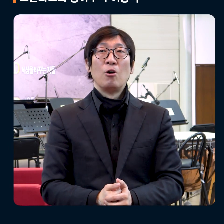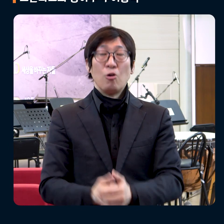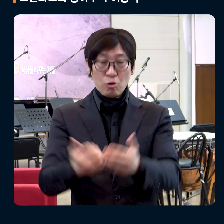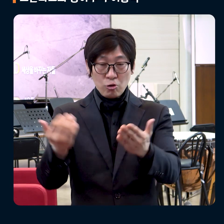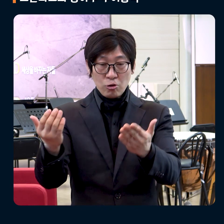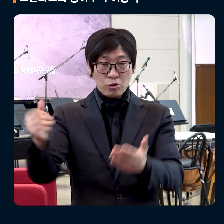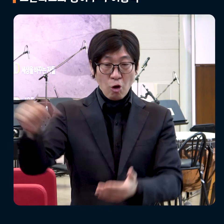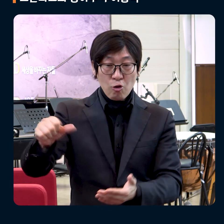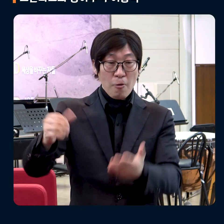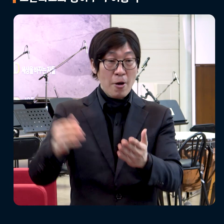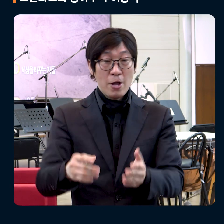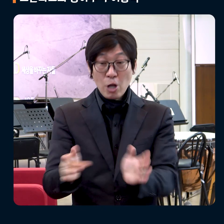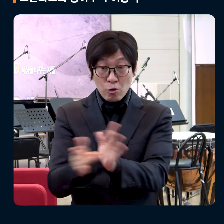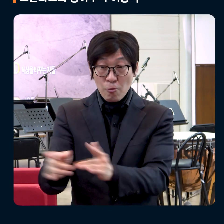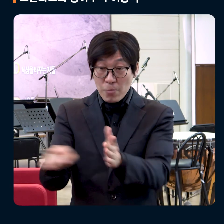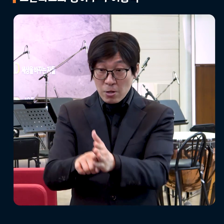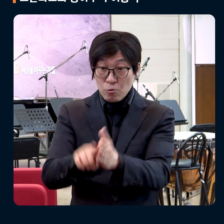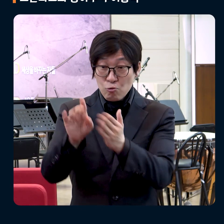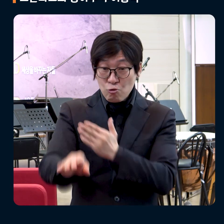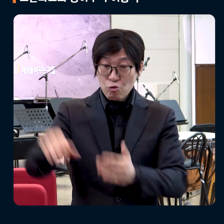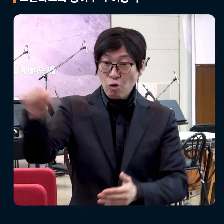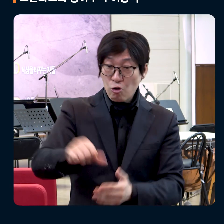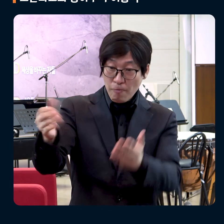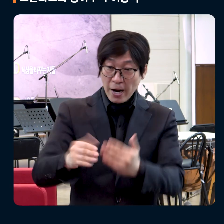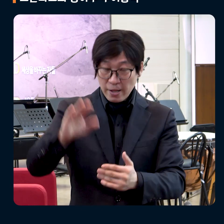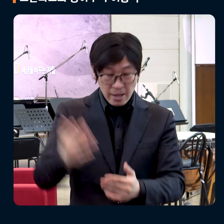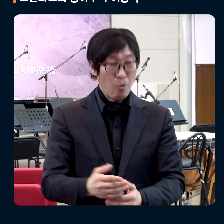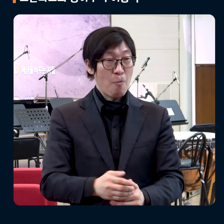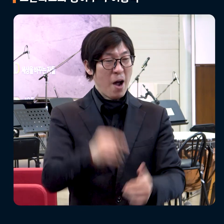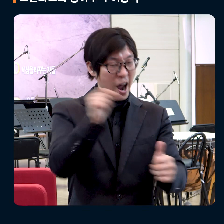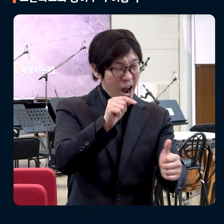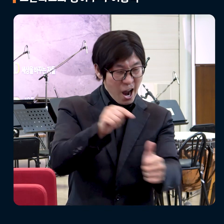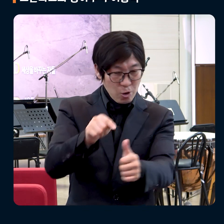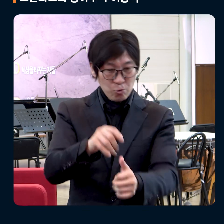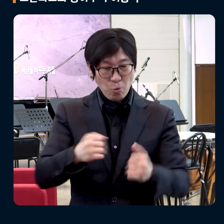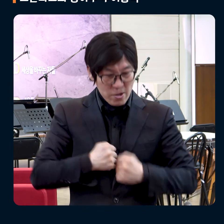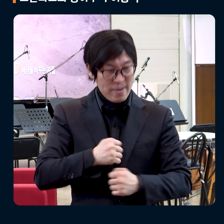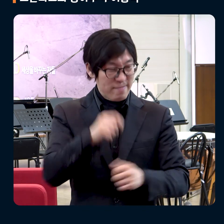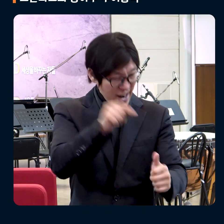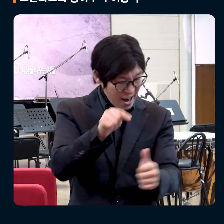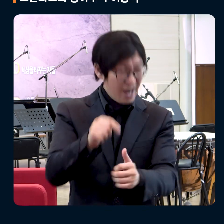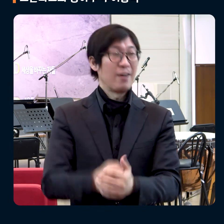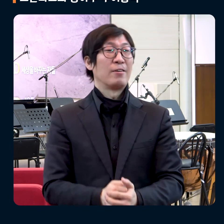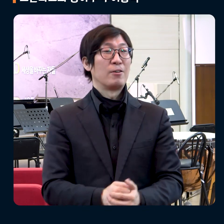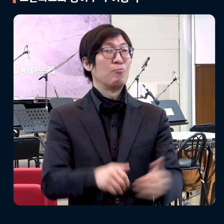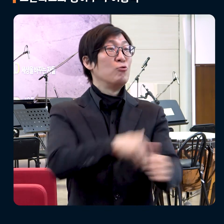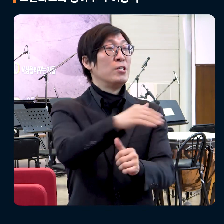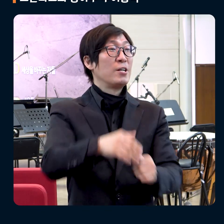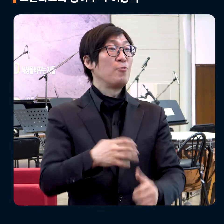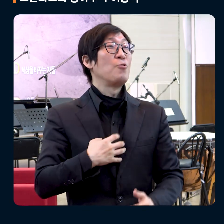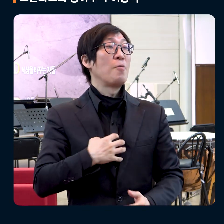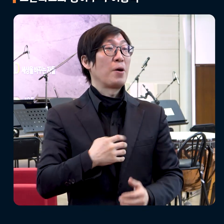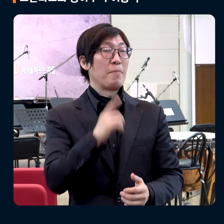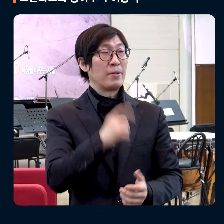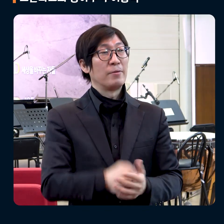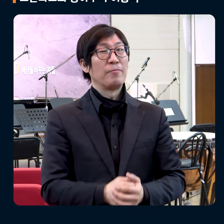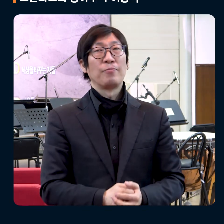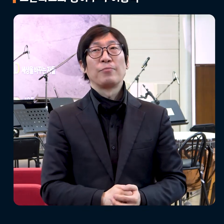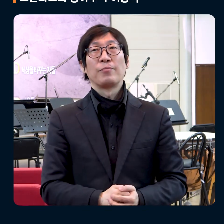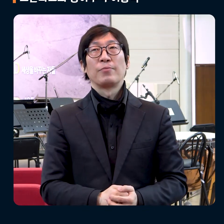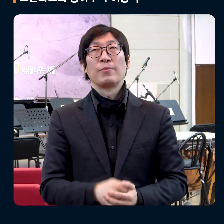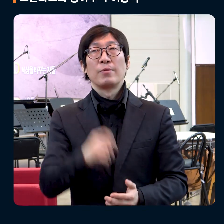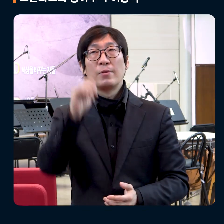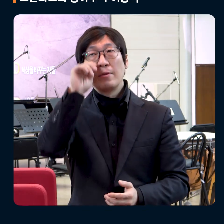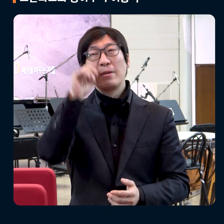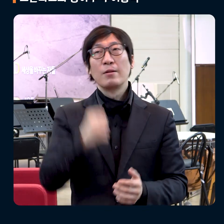받을지어다. 믿기만 해봐. 이래가지고 분위기가 완전 얼음장입니다. 큰일